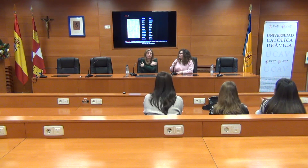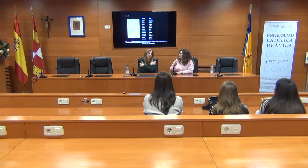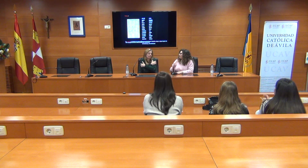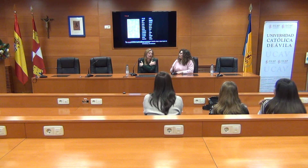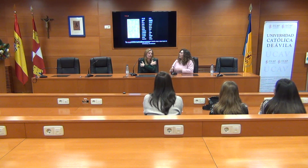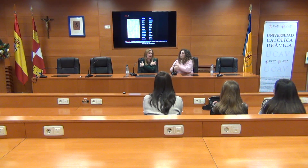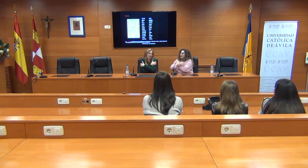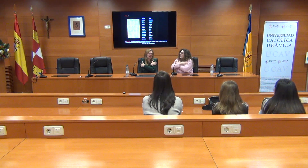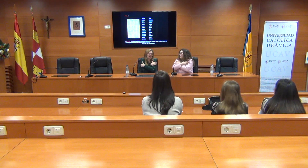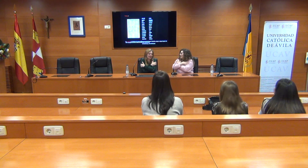abrazar